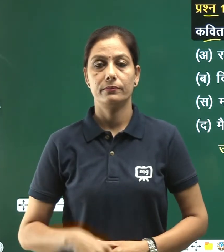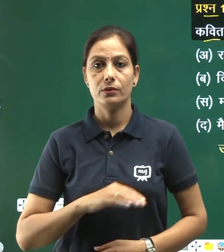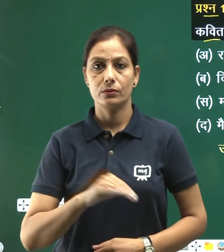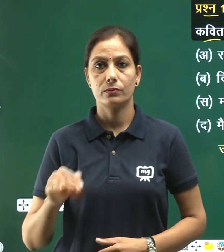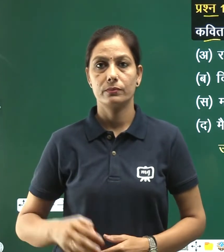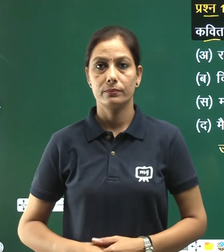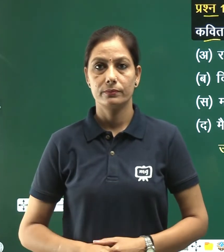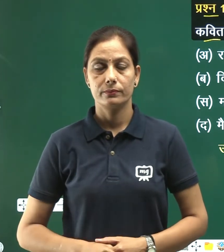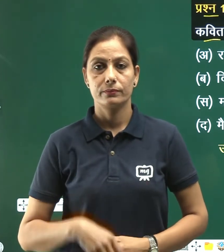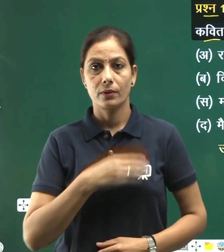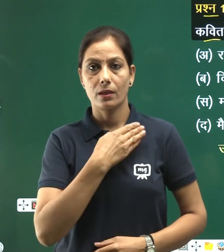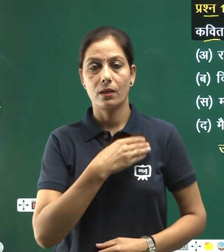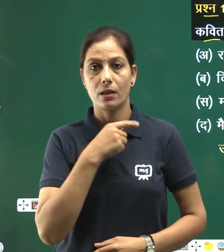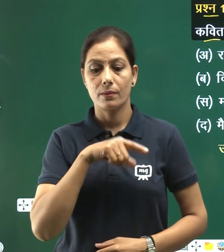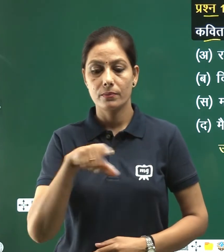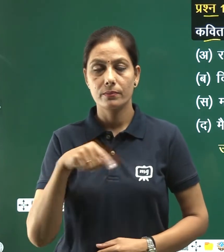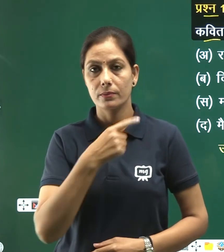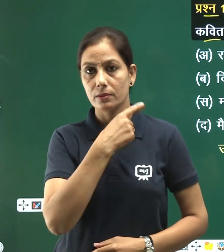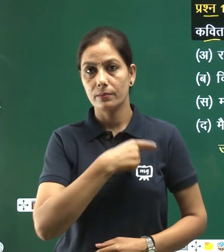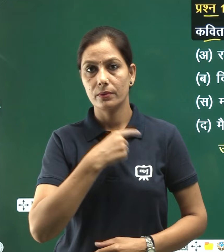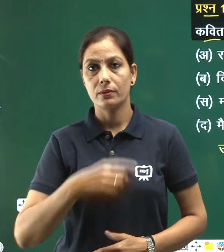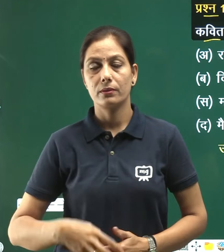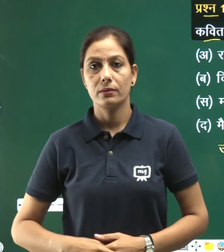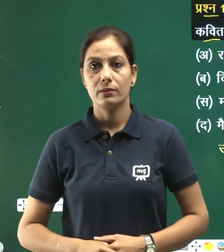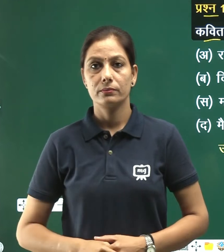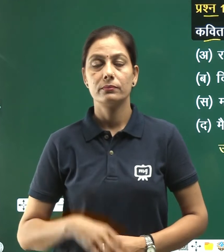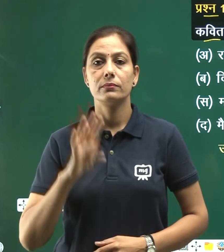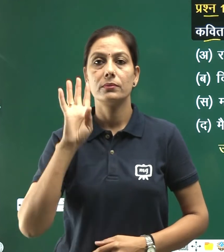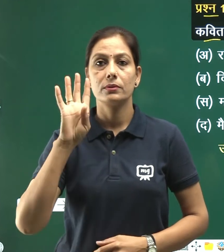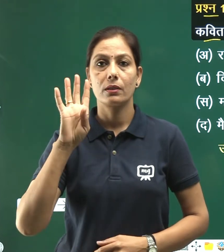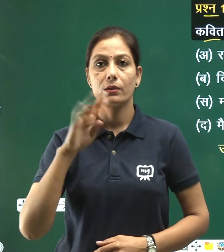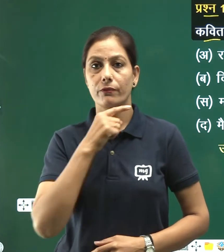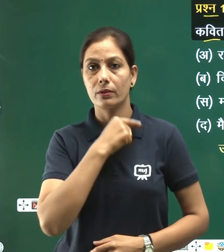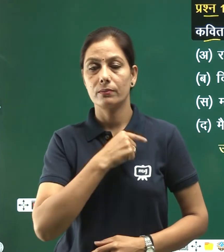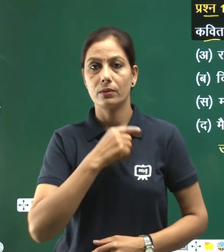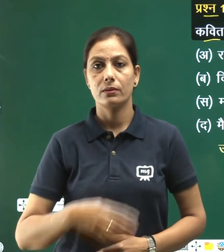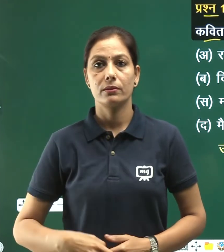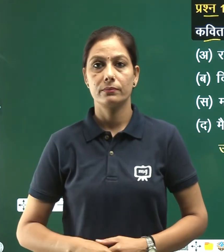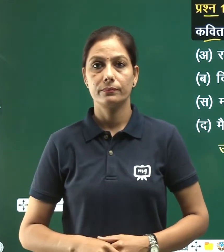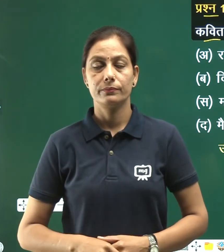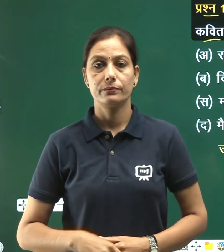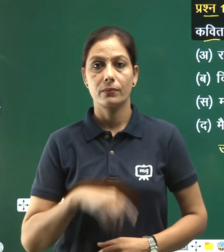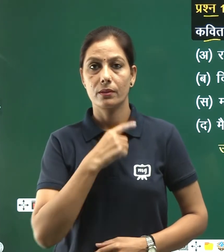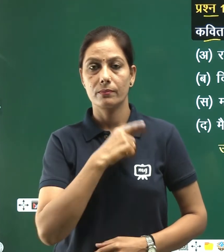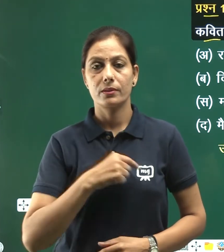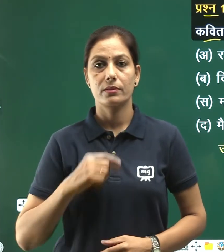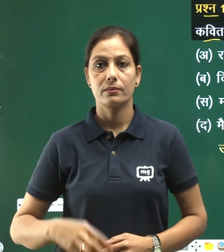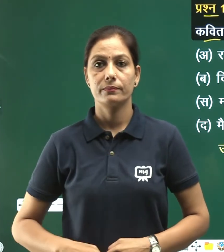बच्चों, यहां आपके सामने 4 विकल्प है। इनमें